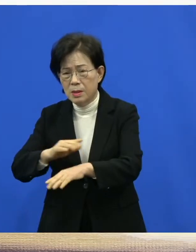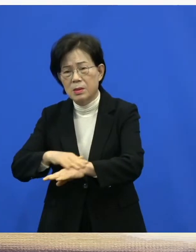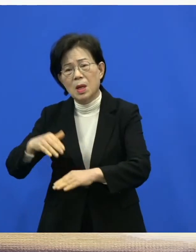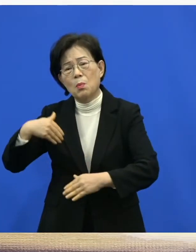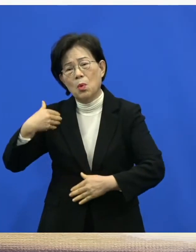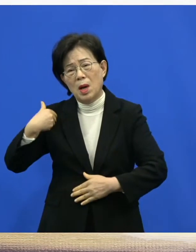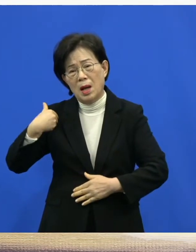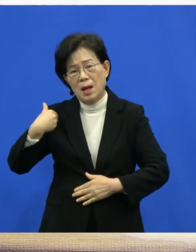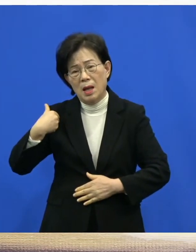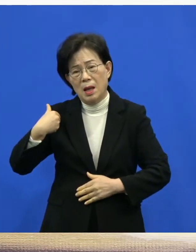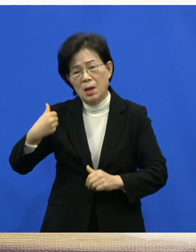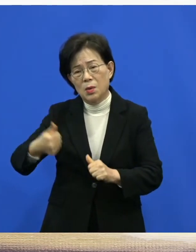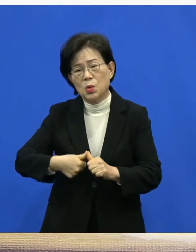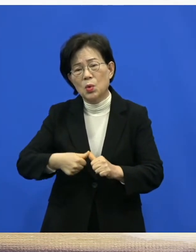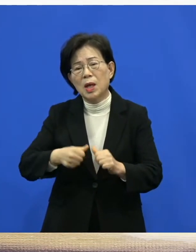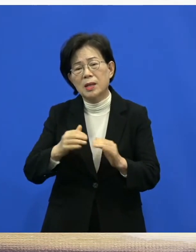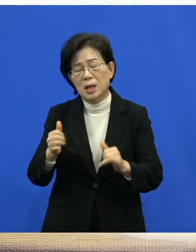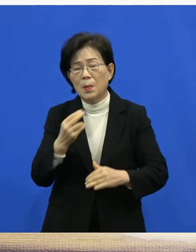없습니다.